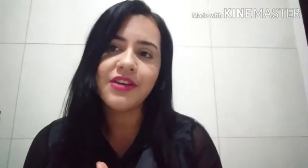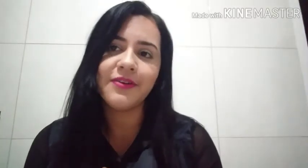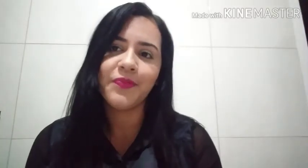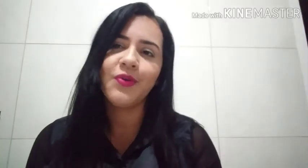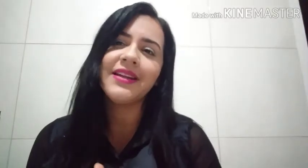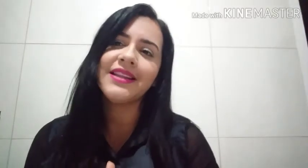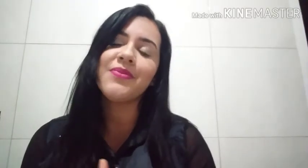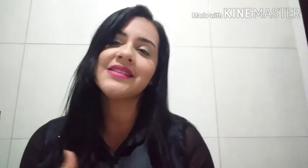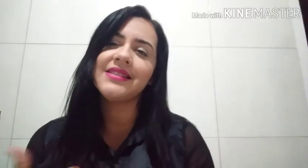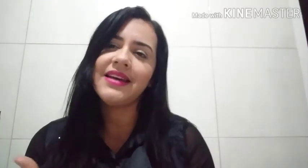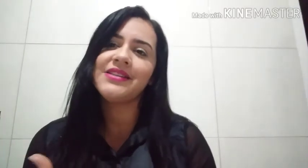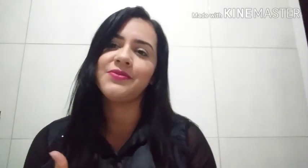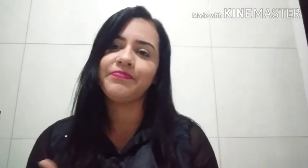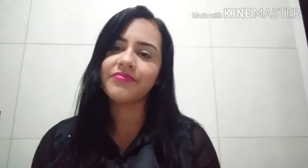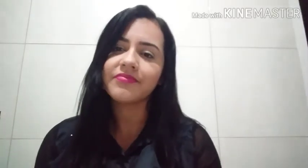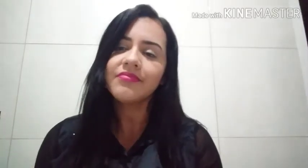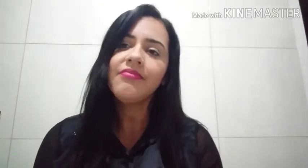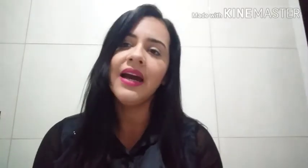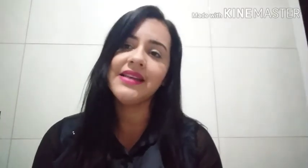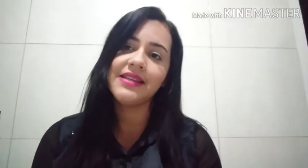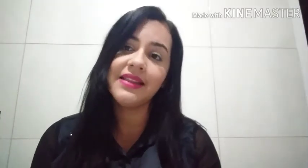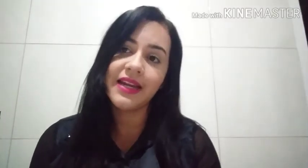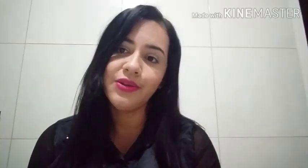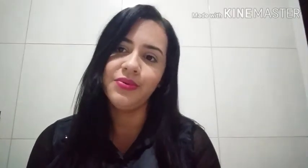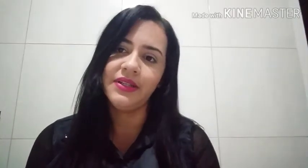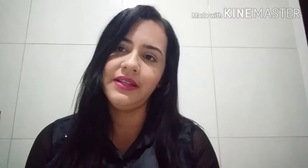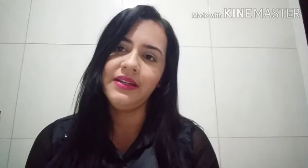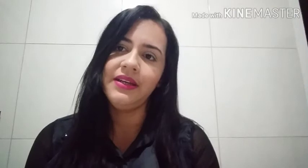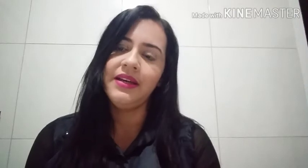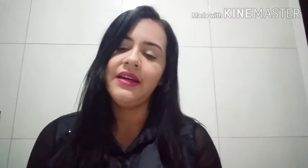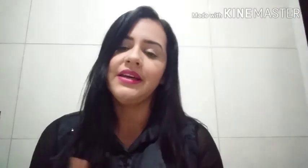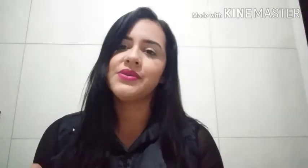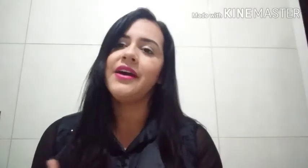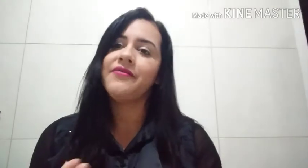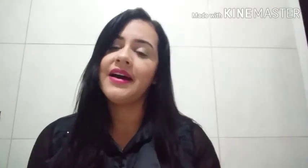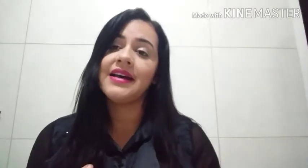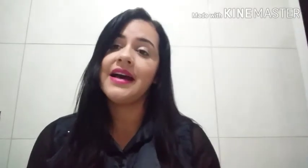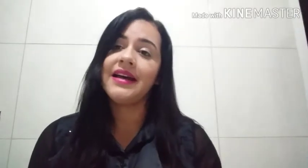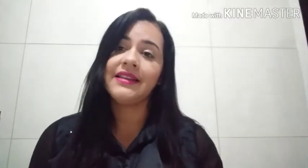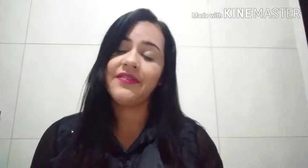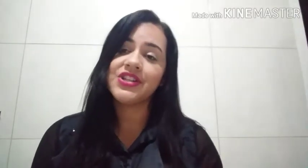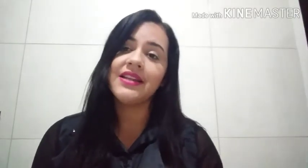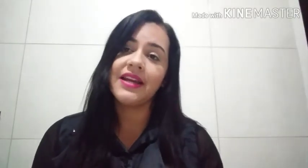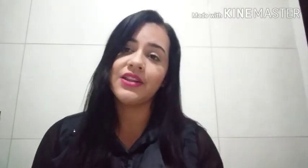significativa, quando ela tem um acesso a essa literatura, né? Isso, através da literatura,